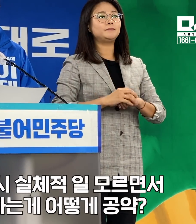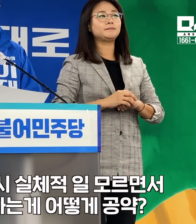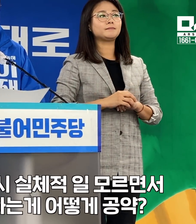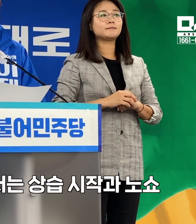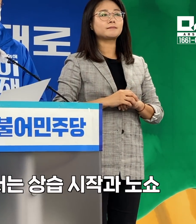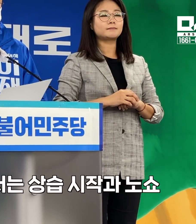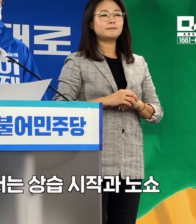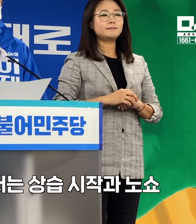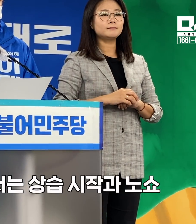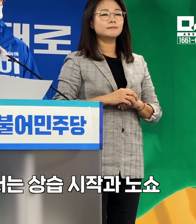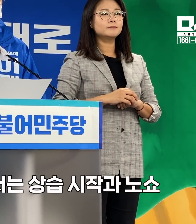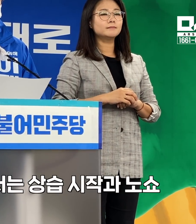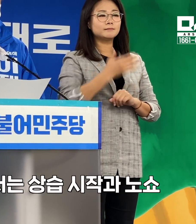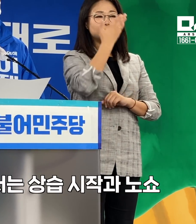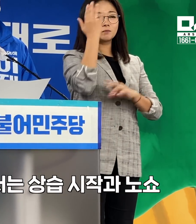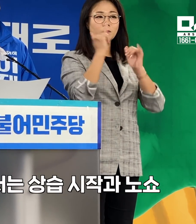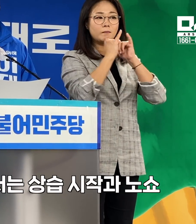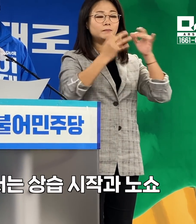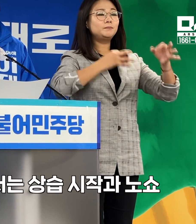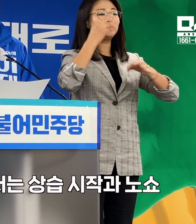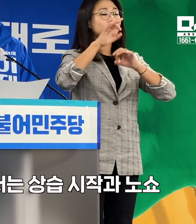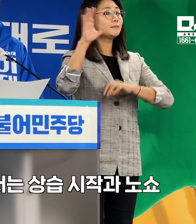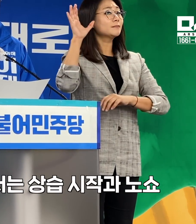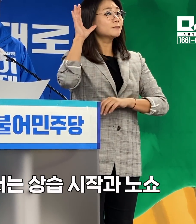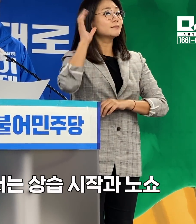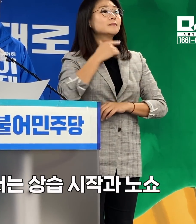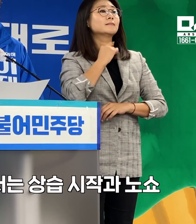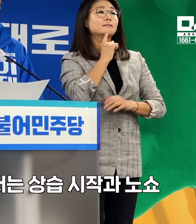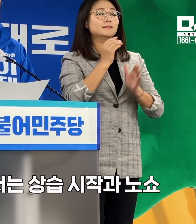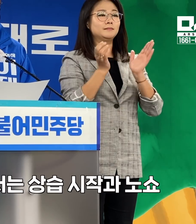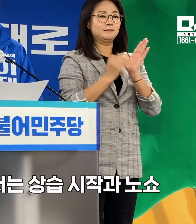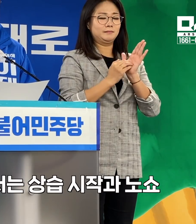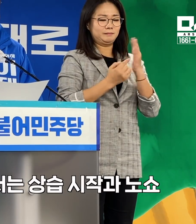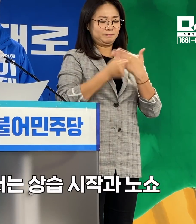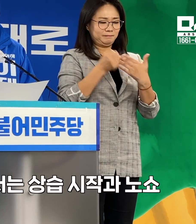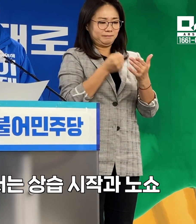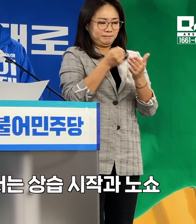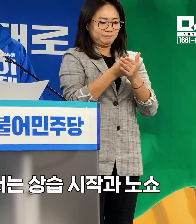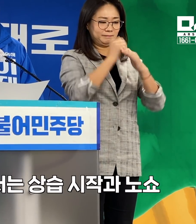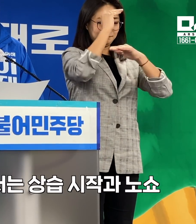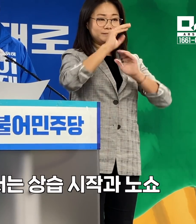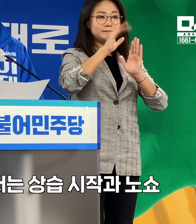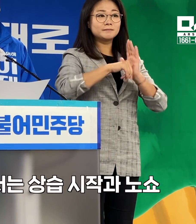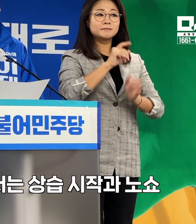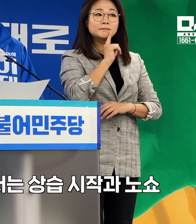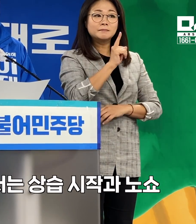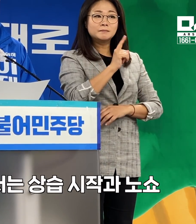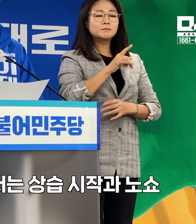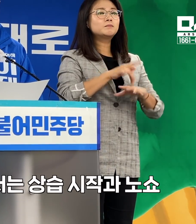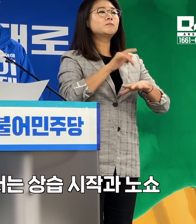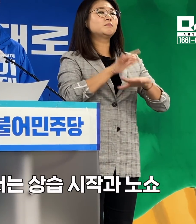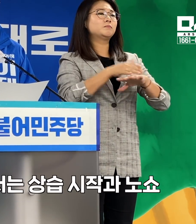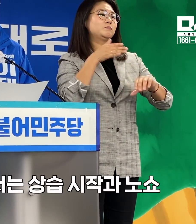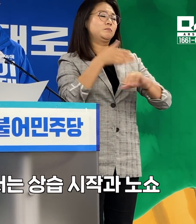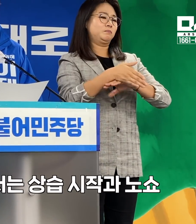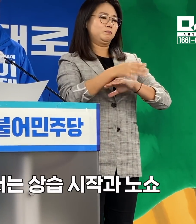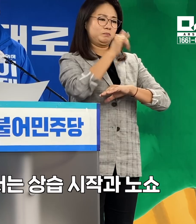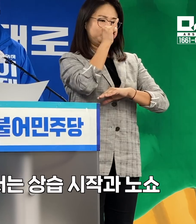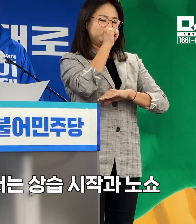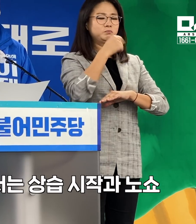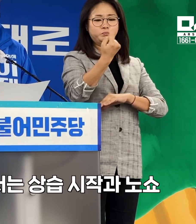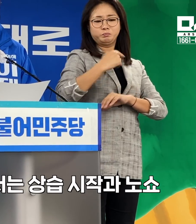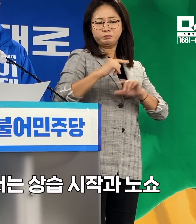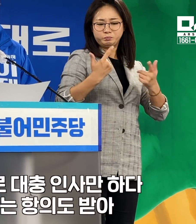표합니다. 청년들의 목소리를 듣겠다고 작정한 간담회에는 상습 지각도 모자라